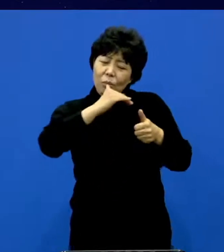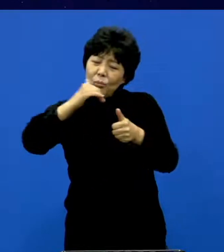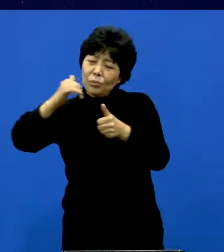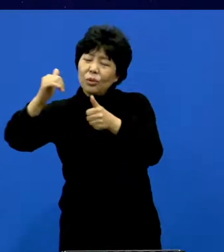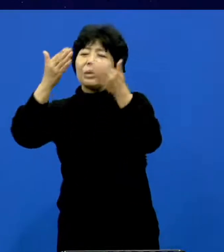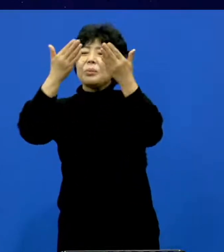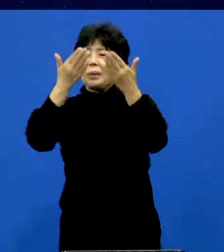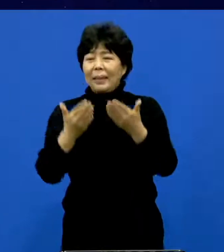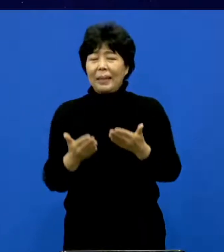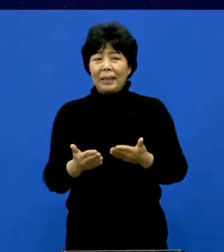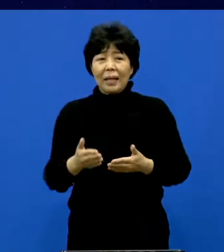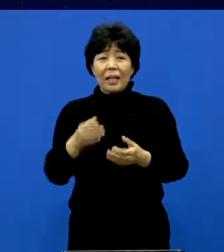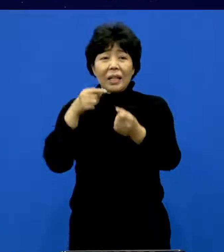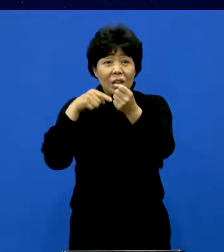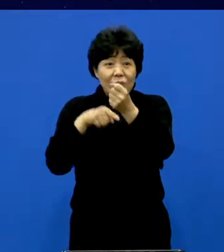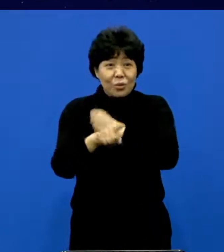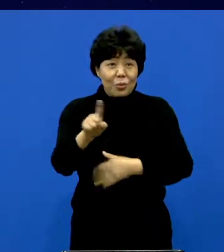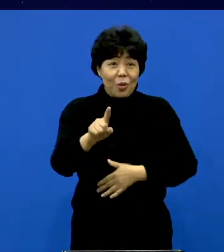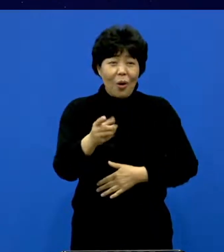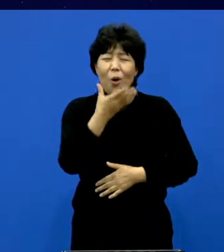하려 하심이라.